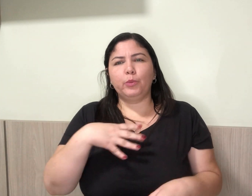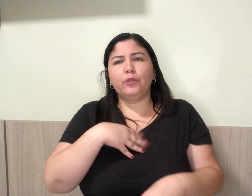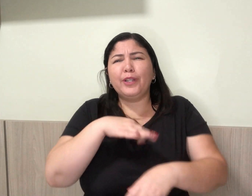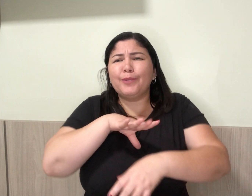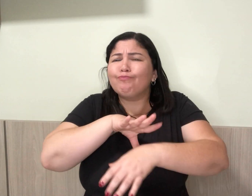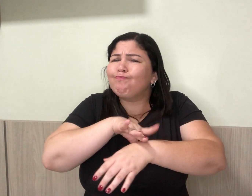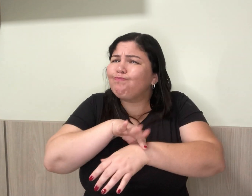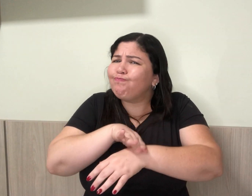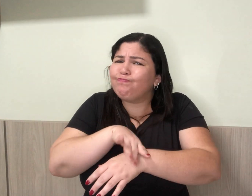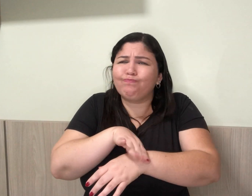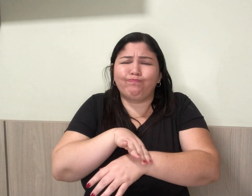Minha filha...